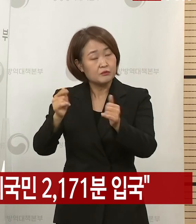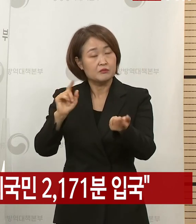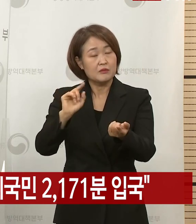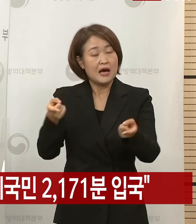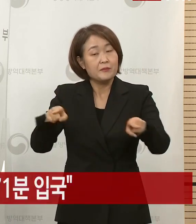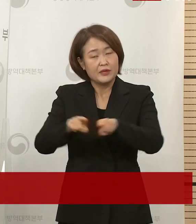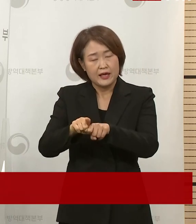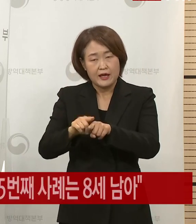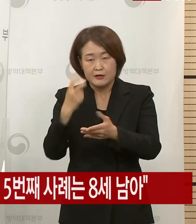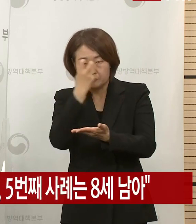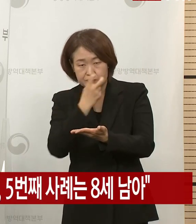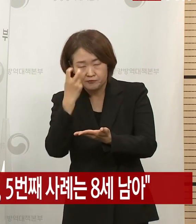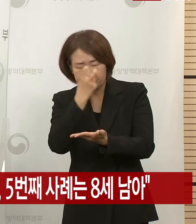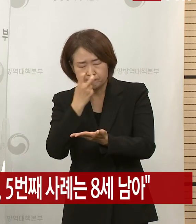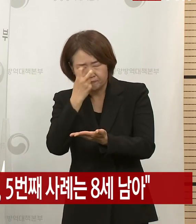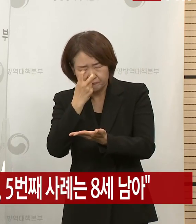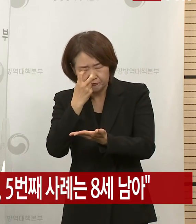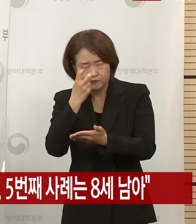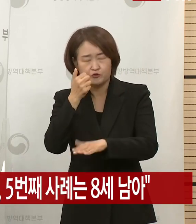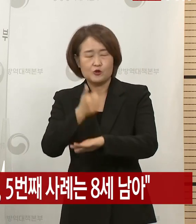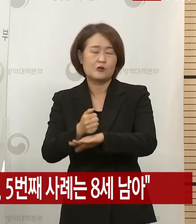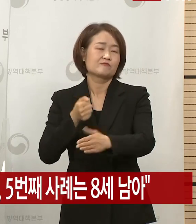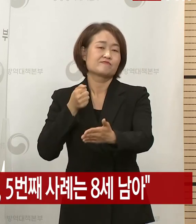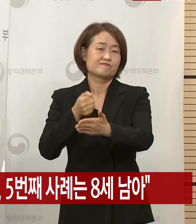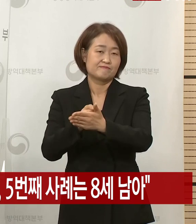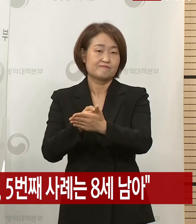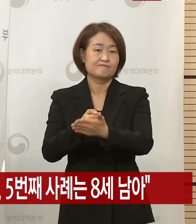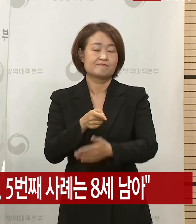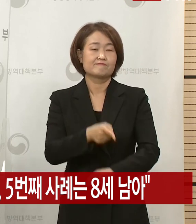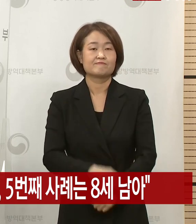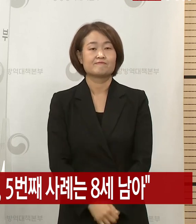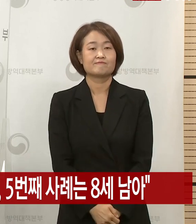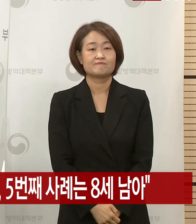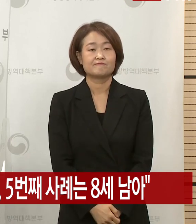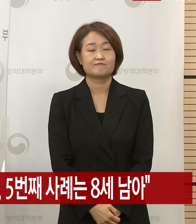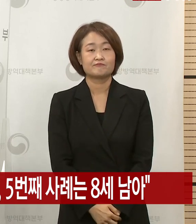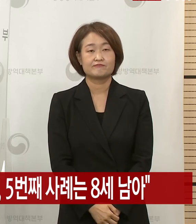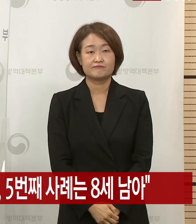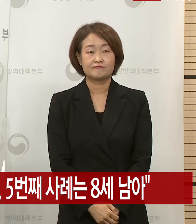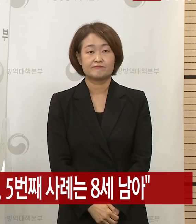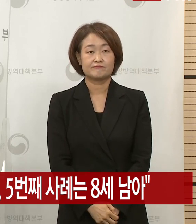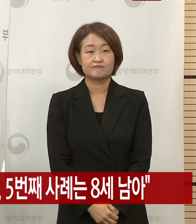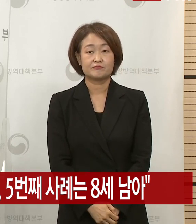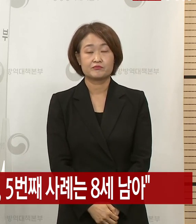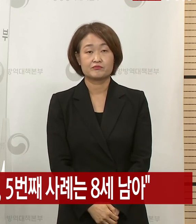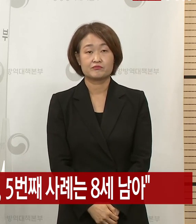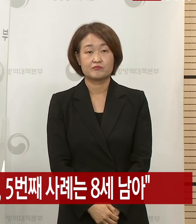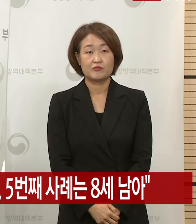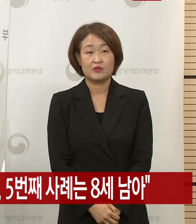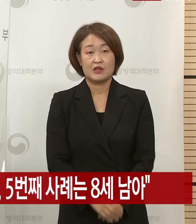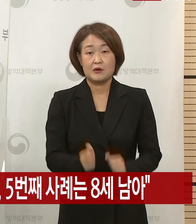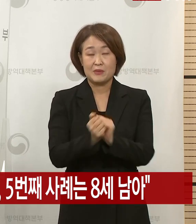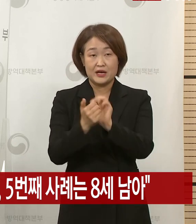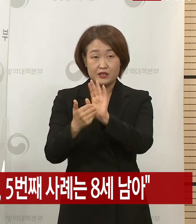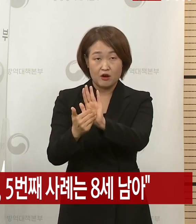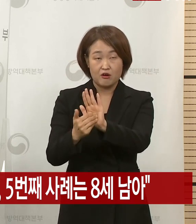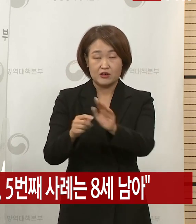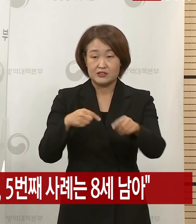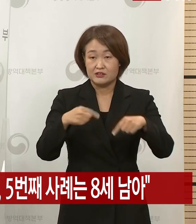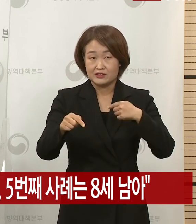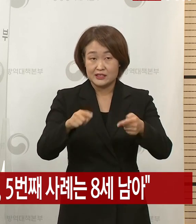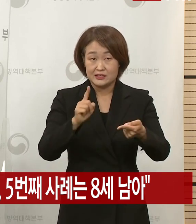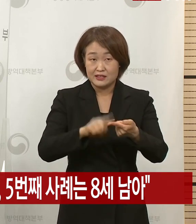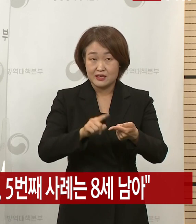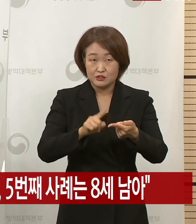검토 결과 부합 사례로 판정하였습니다. 방역정책 관련 매월 실시하고